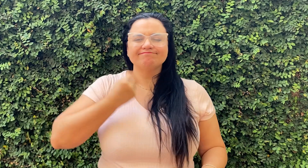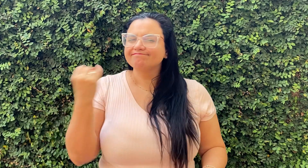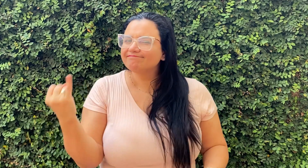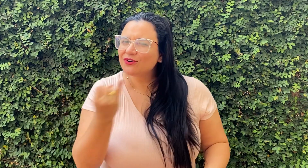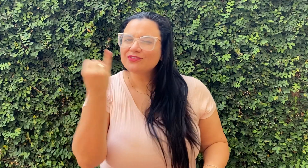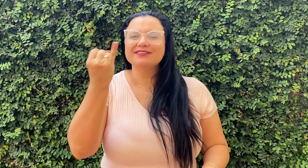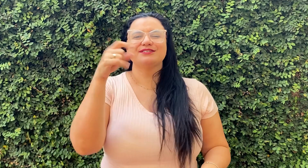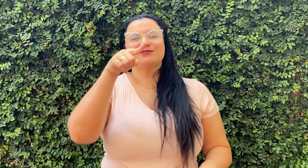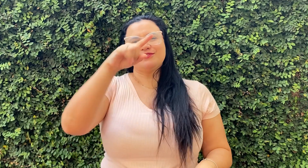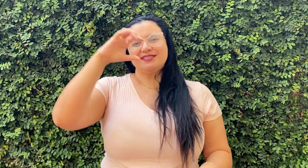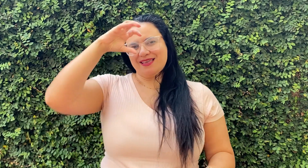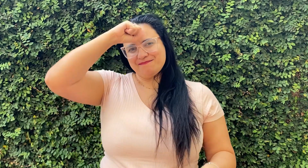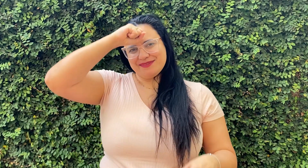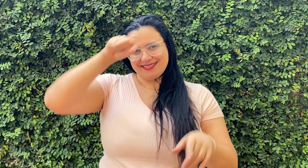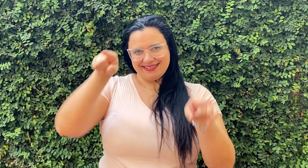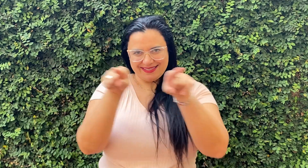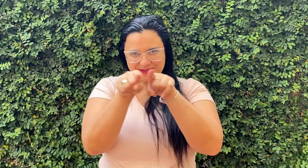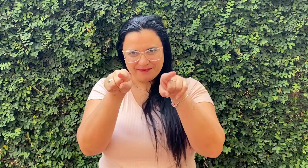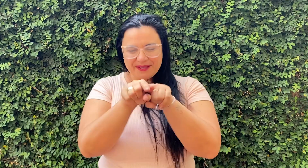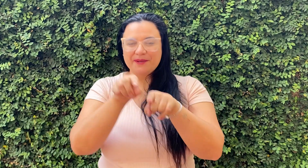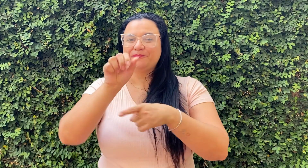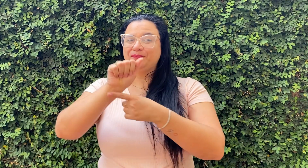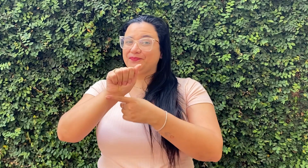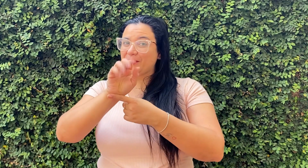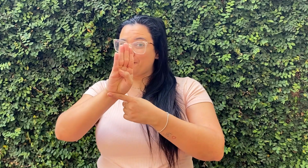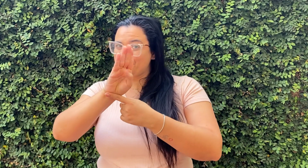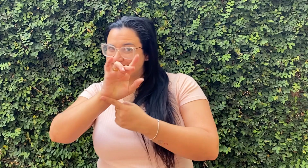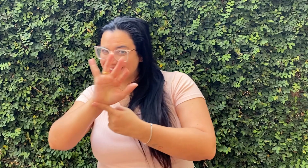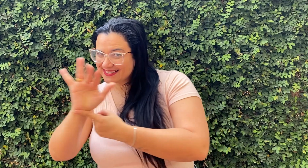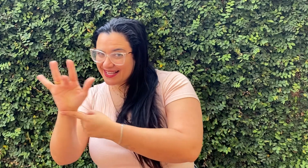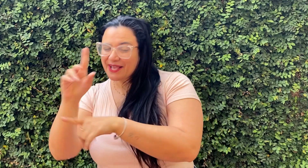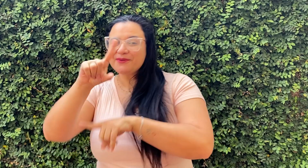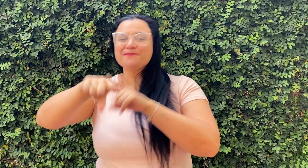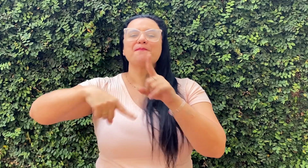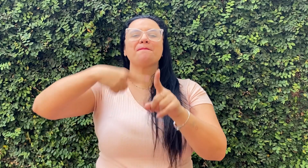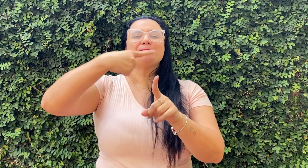vendo tanto que é importante os números em várias informações, né?